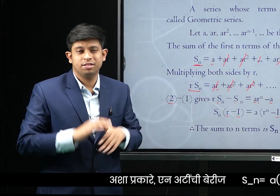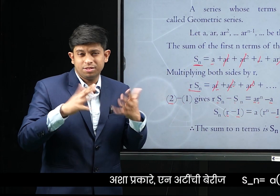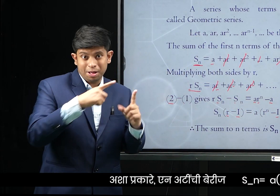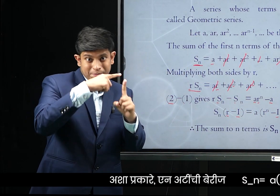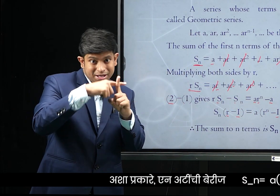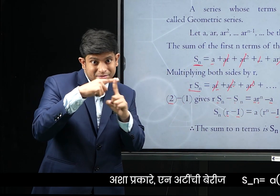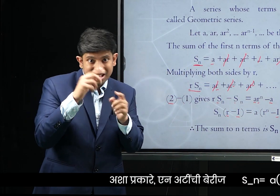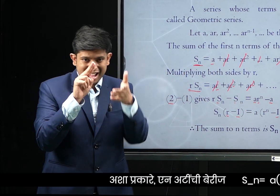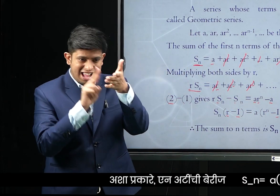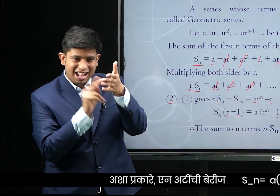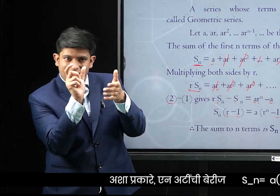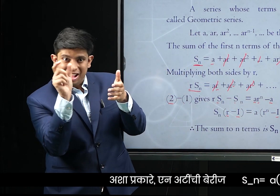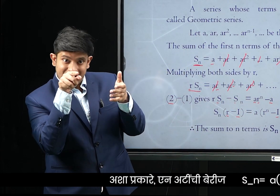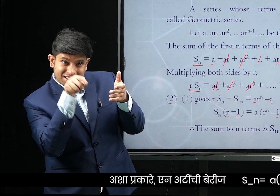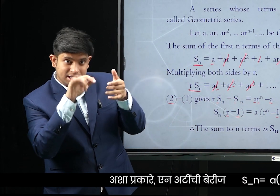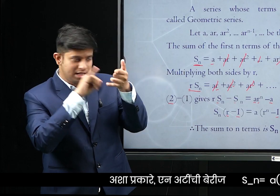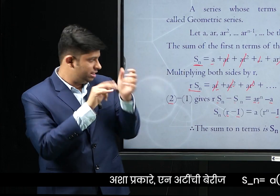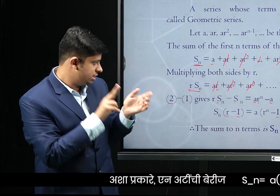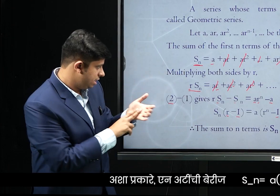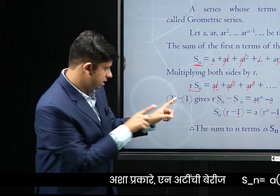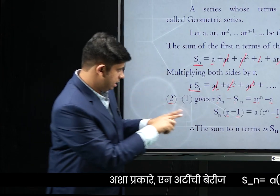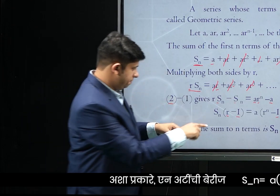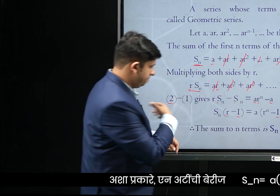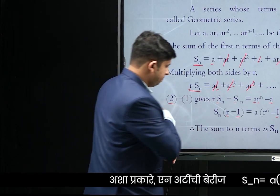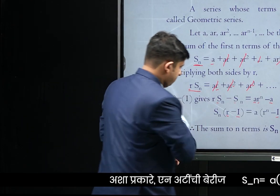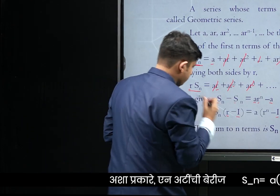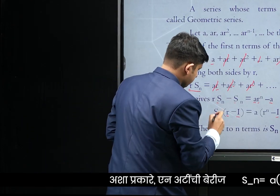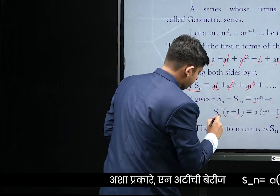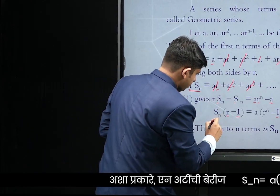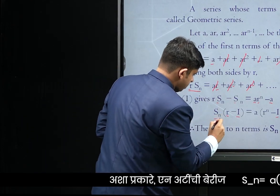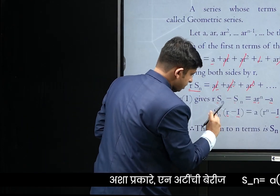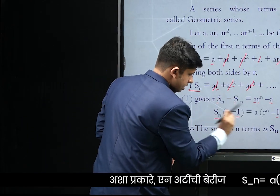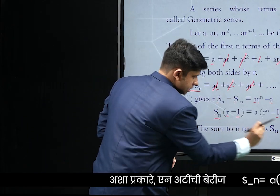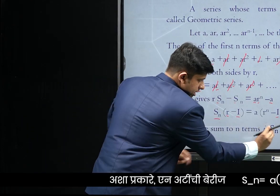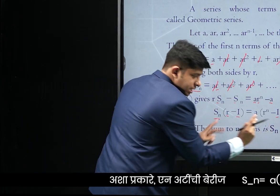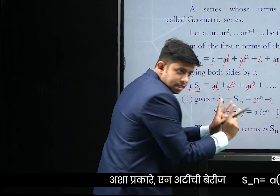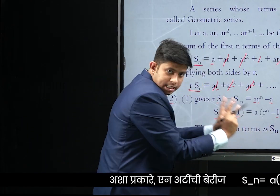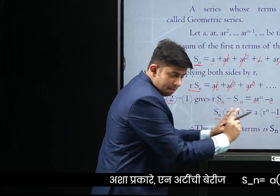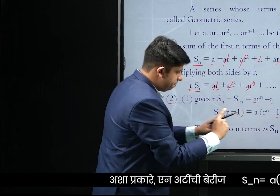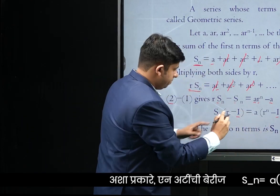अशा प्रकारे n अटींची बेरीज S_n equals R⁻n R does not equal 1.